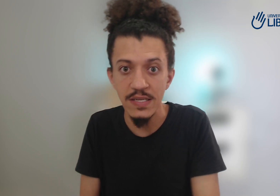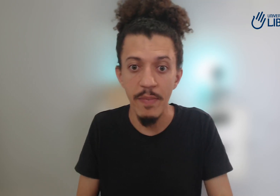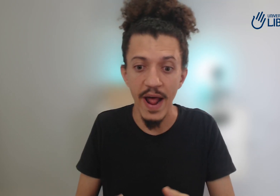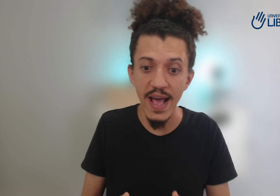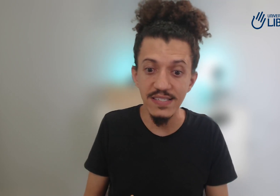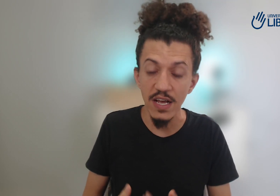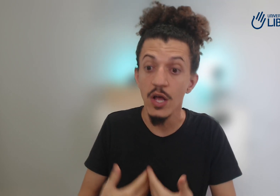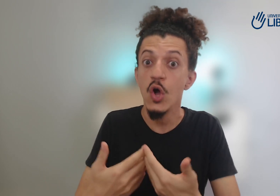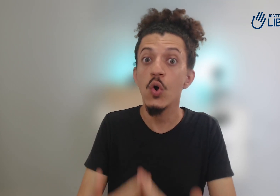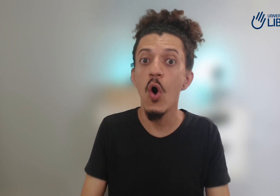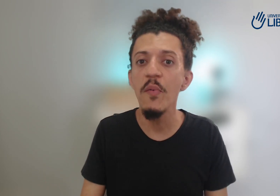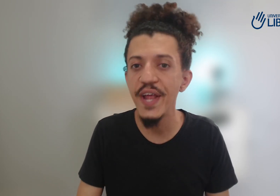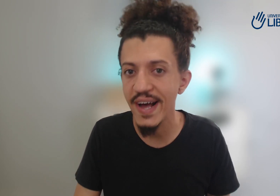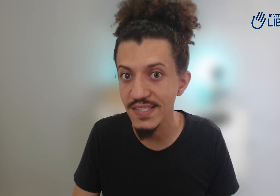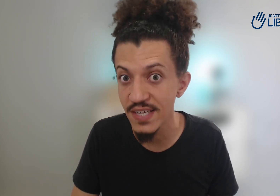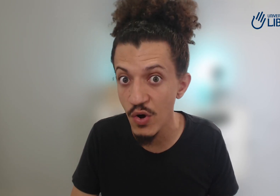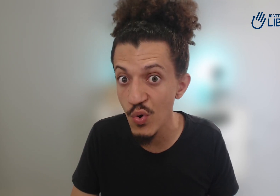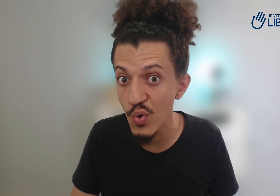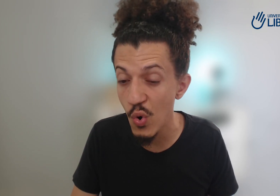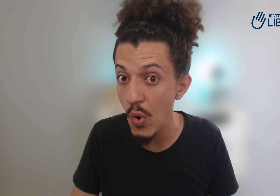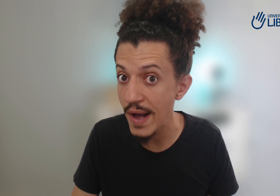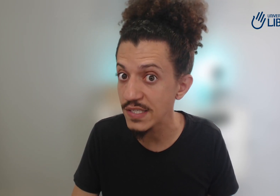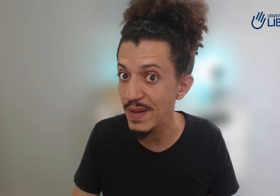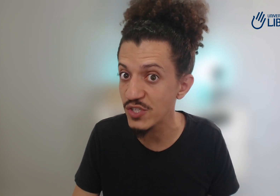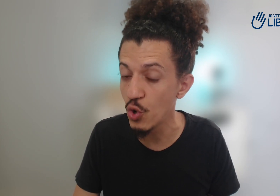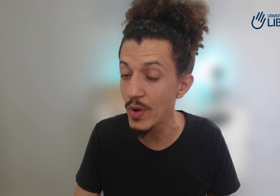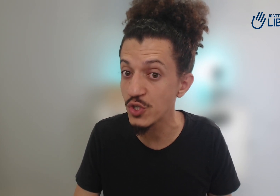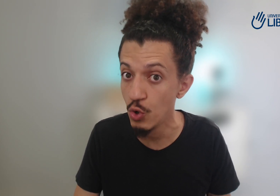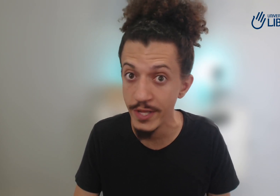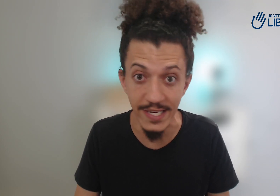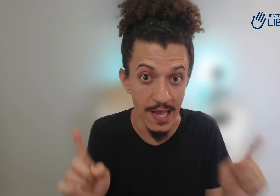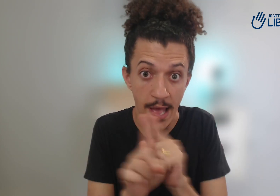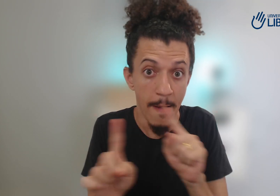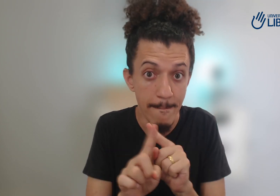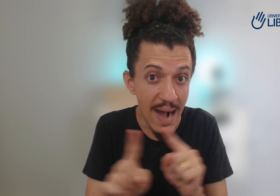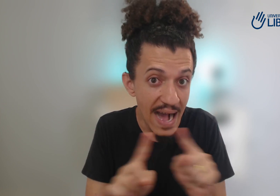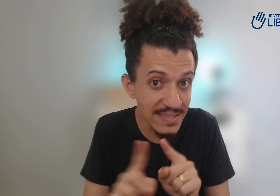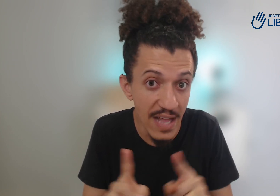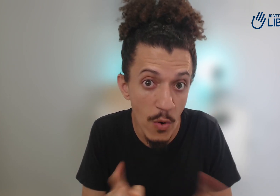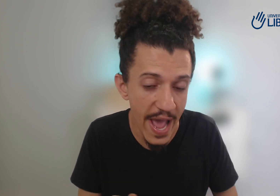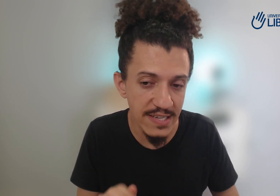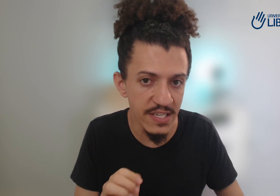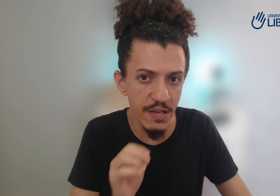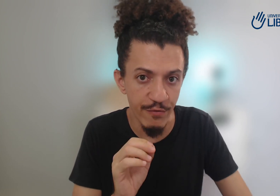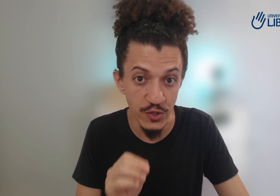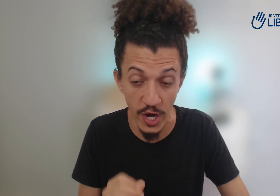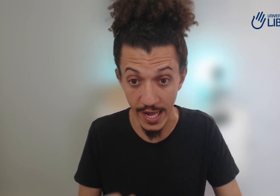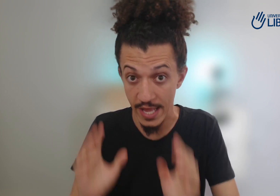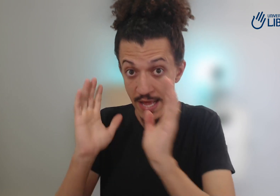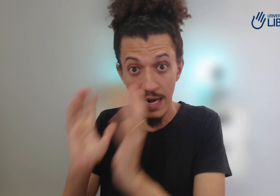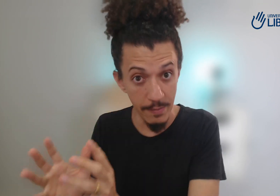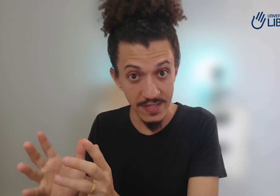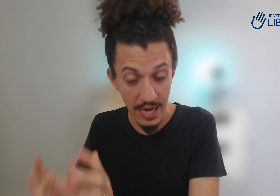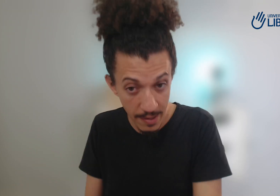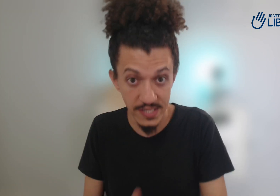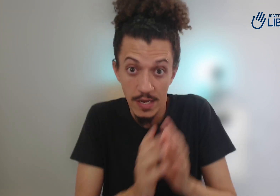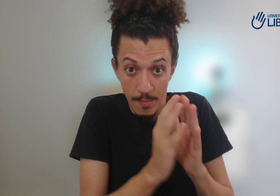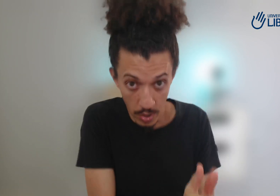para essa comunicação com as pessoas surdas. Mas não é assim que funciona. Libras é Libras,